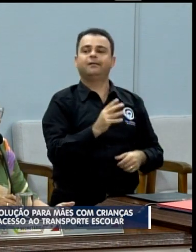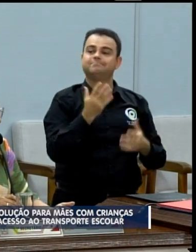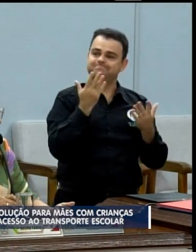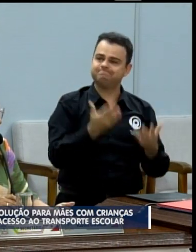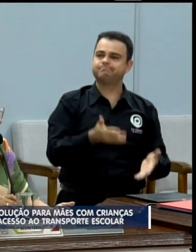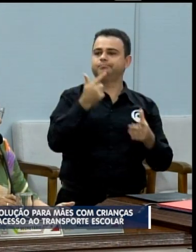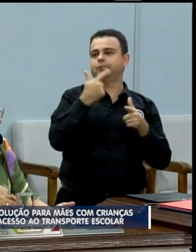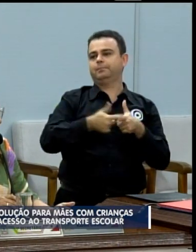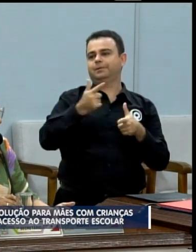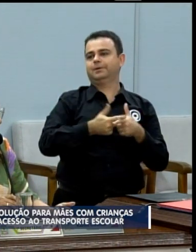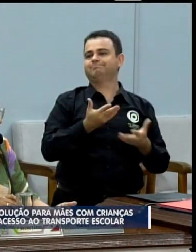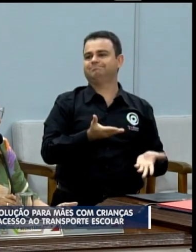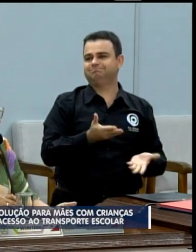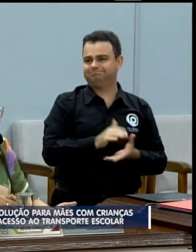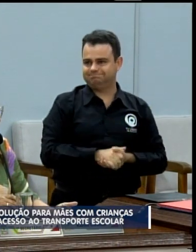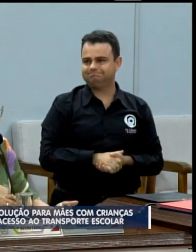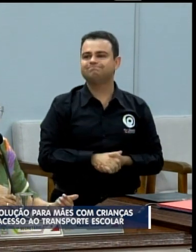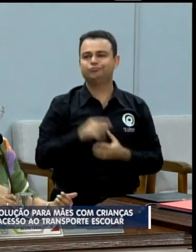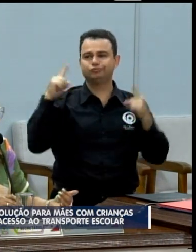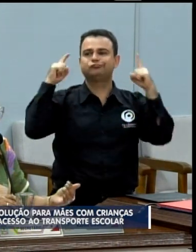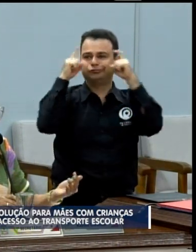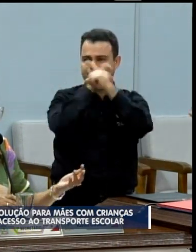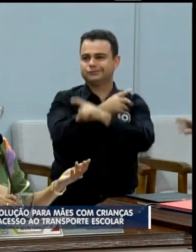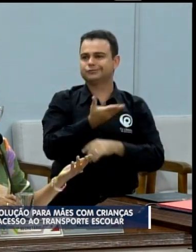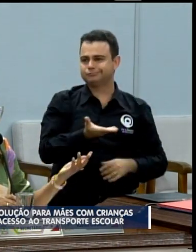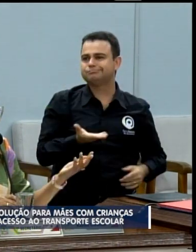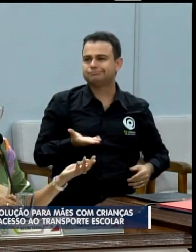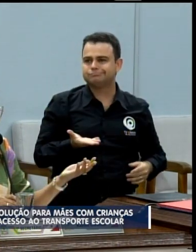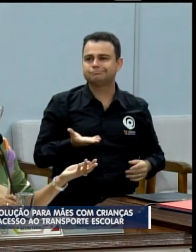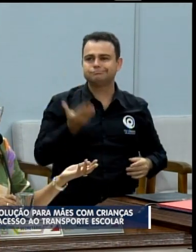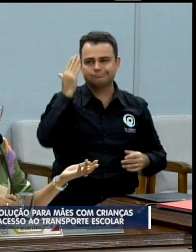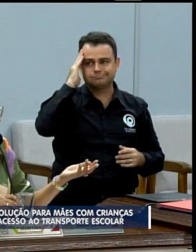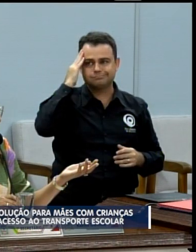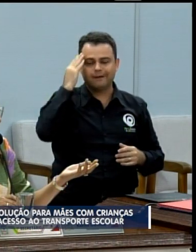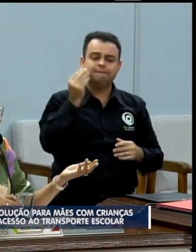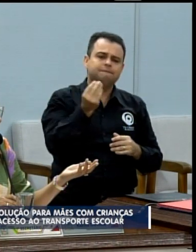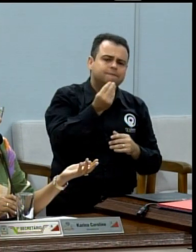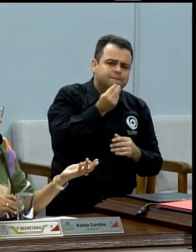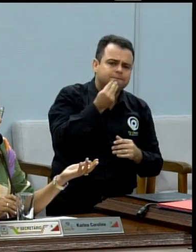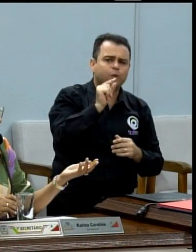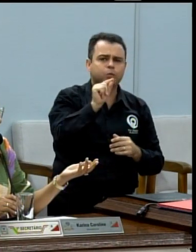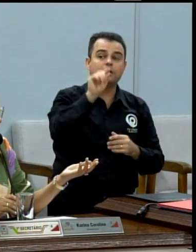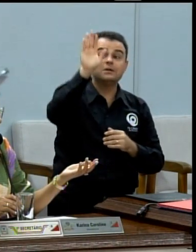a dificuldade. Entendeu? Então, eu acho que tem que ter uma discussão.